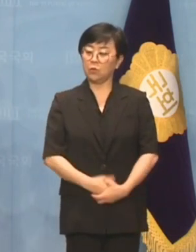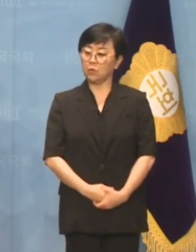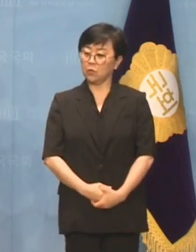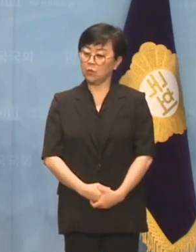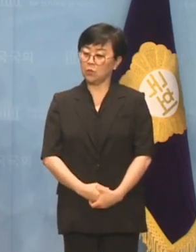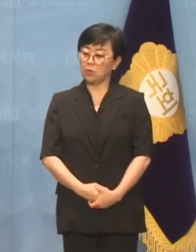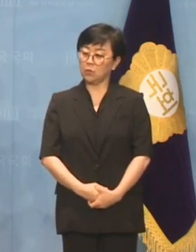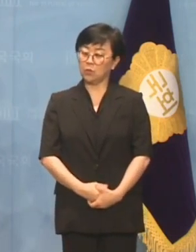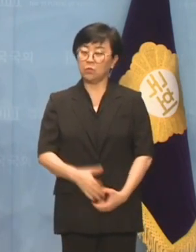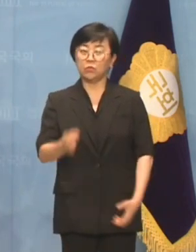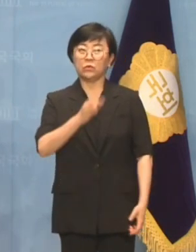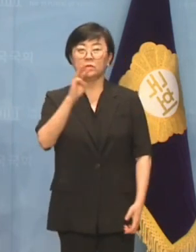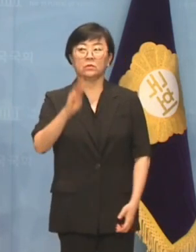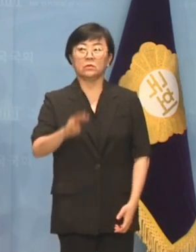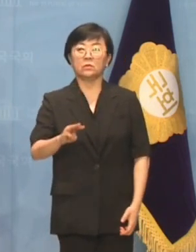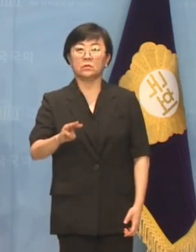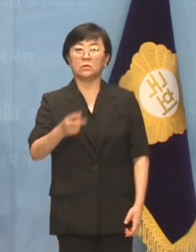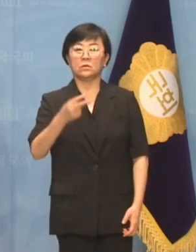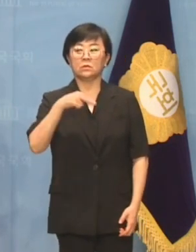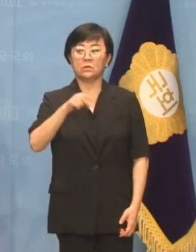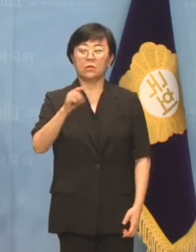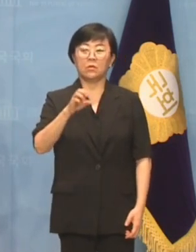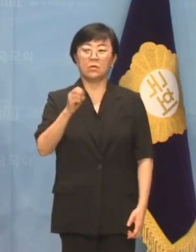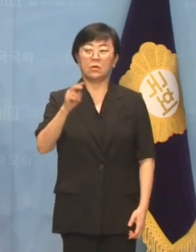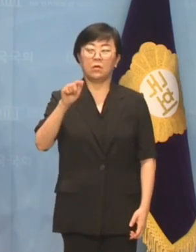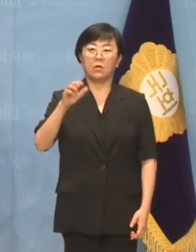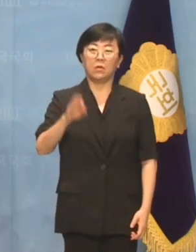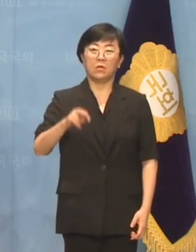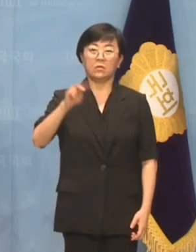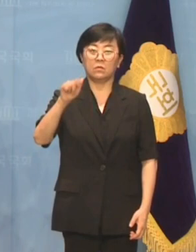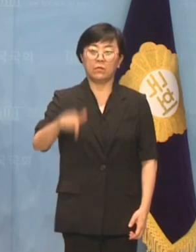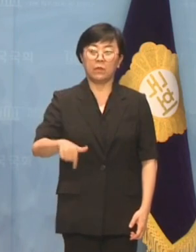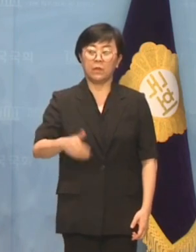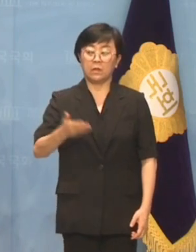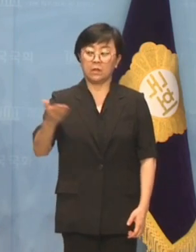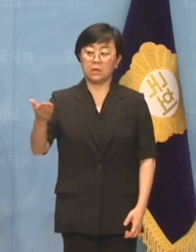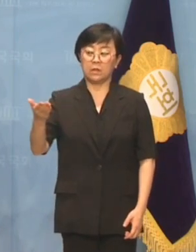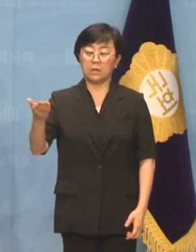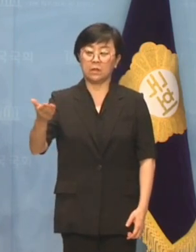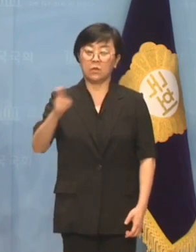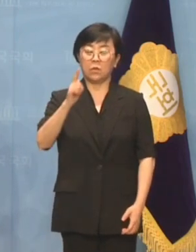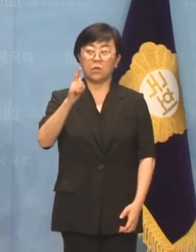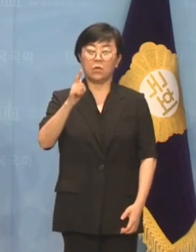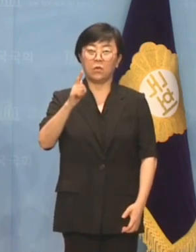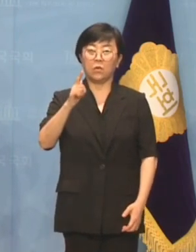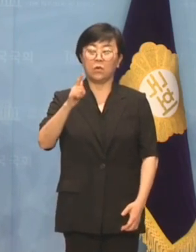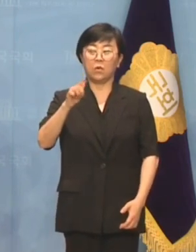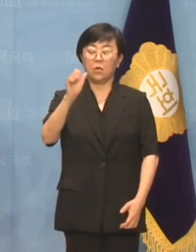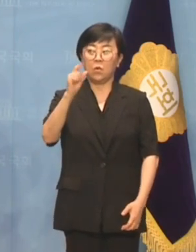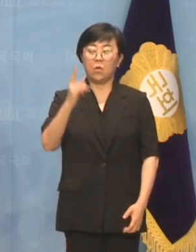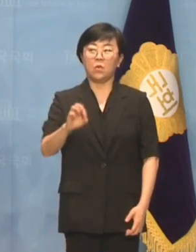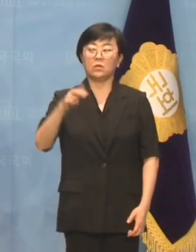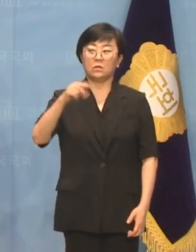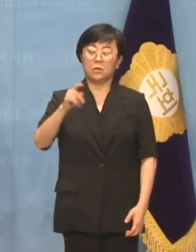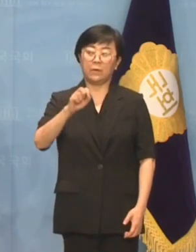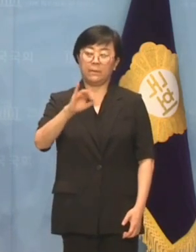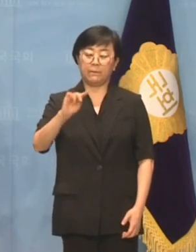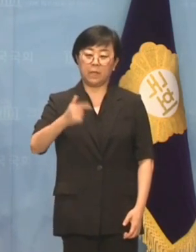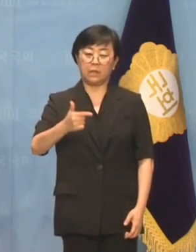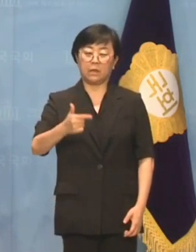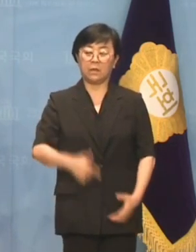옆에 부천시 정의 서영석 의원님, 그리고 그 옆에 고양시 병의 홍정민 의원님,